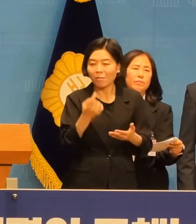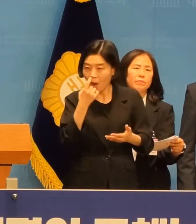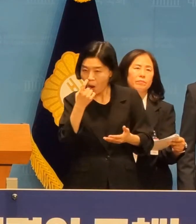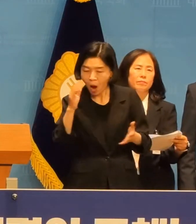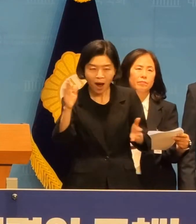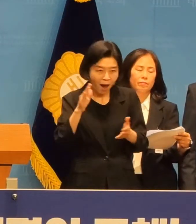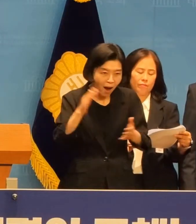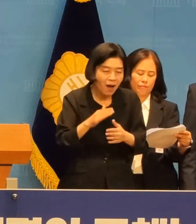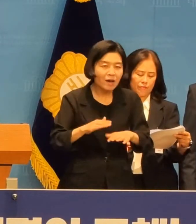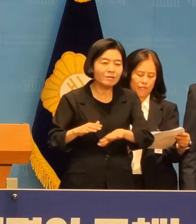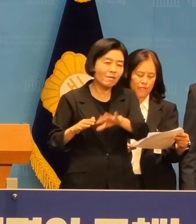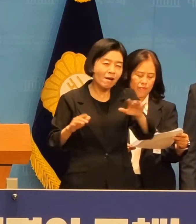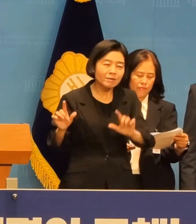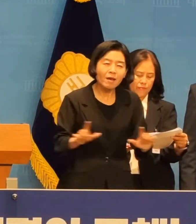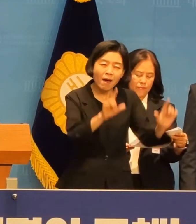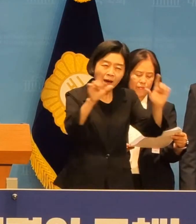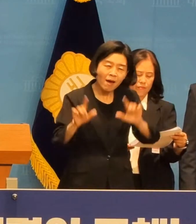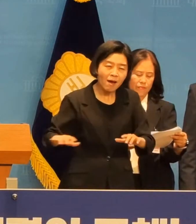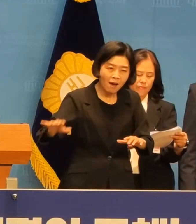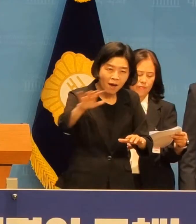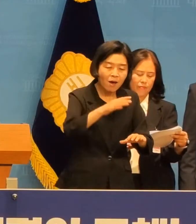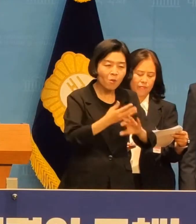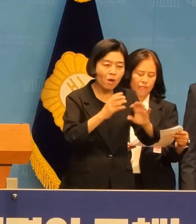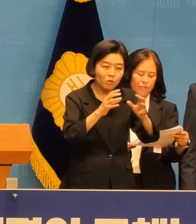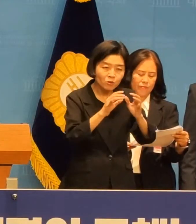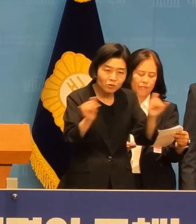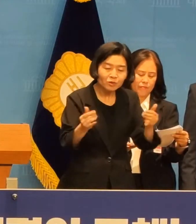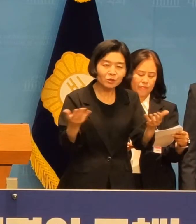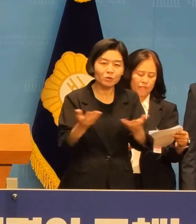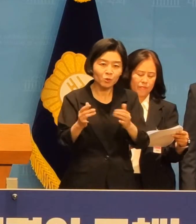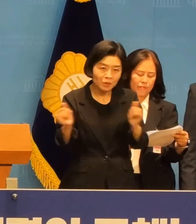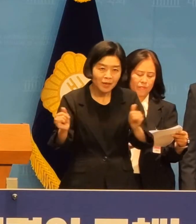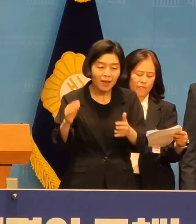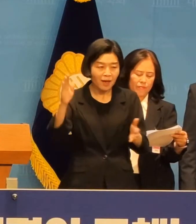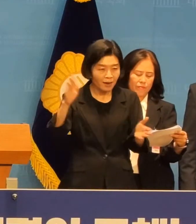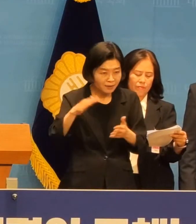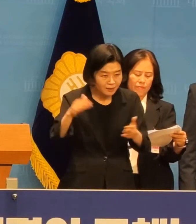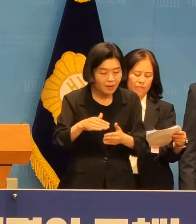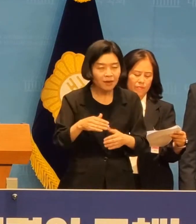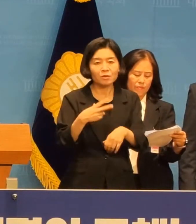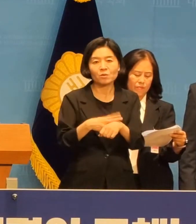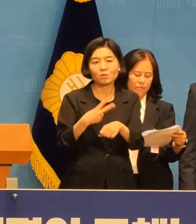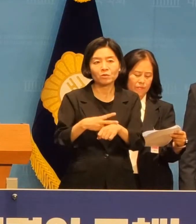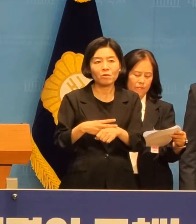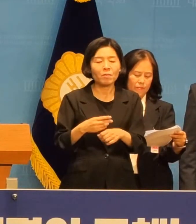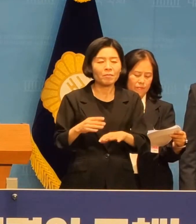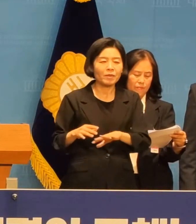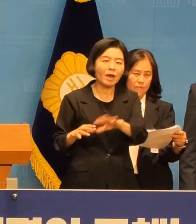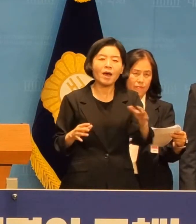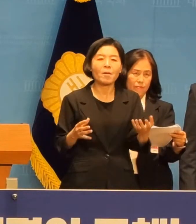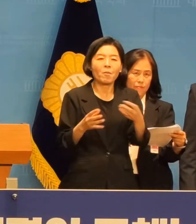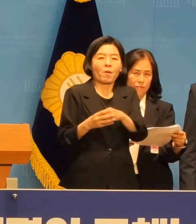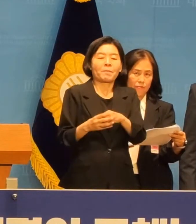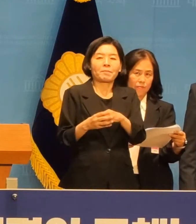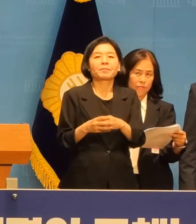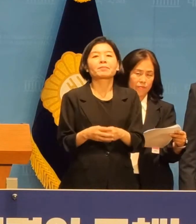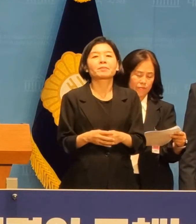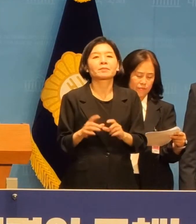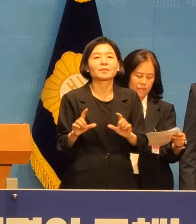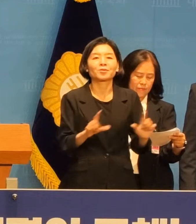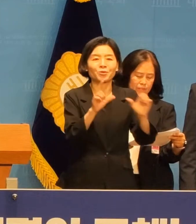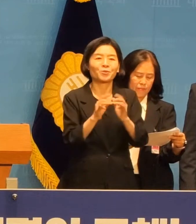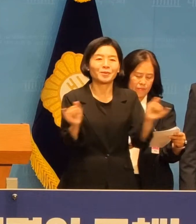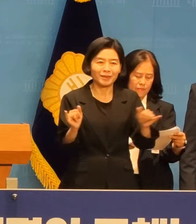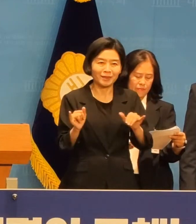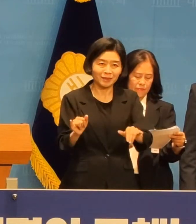배우고 살아가는 모든 사람, 외국인, 근로자, 학생, 교직원까지 포함됩니다. 이는